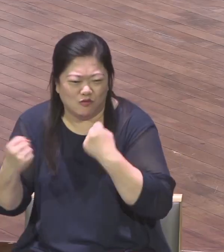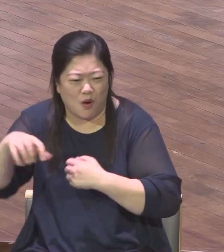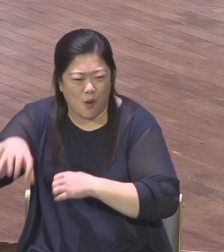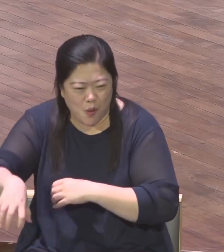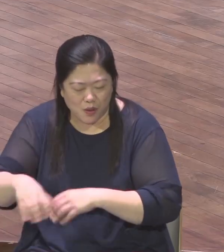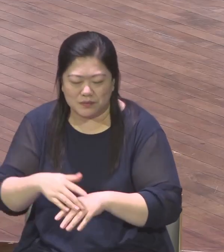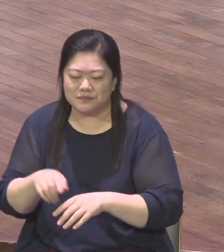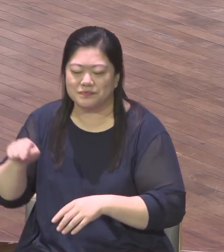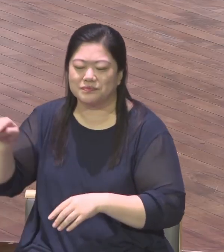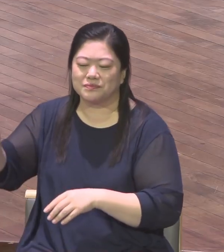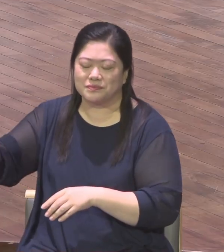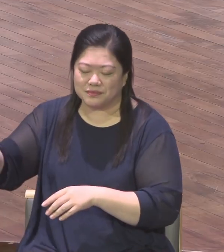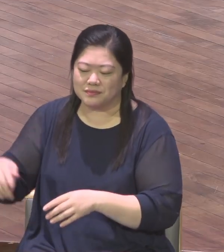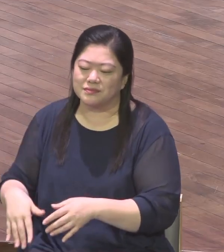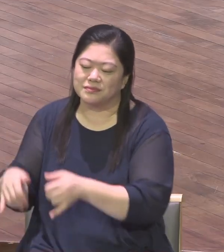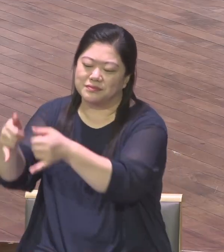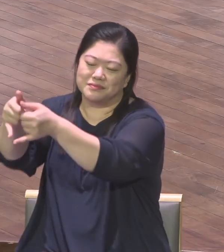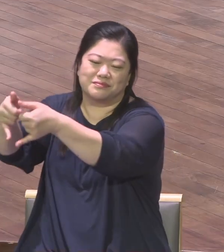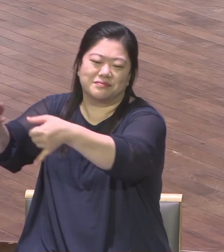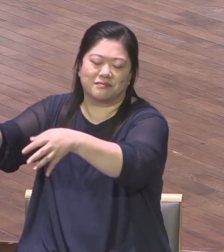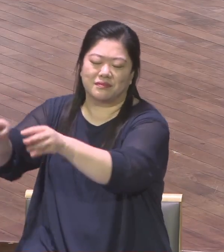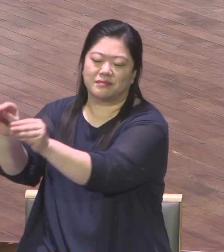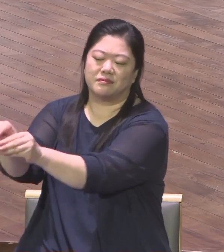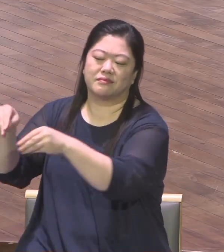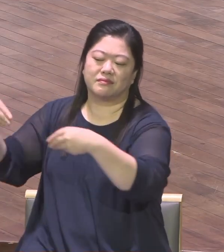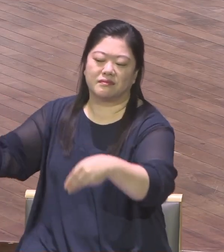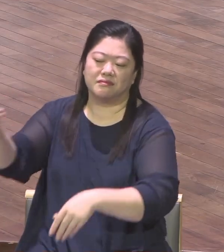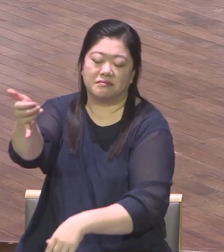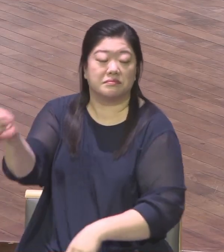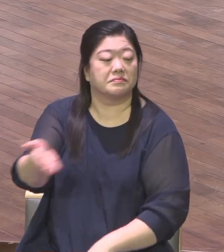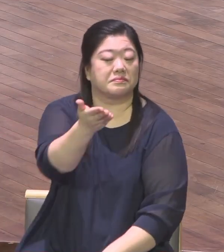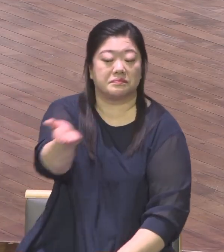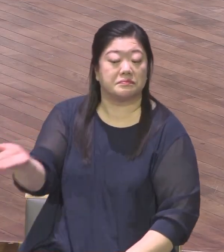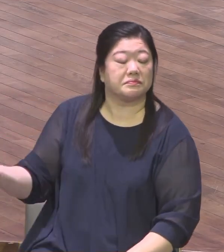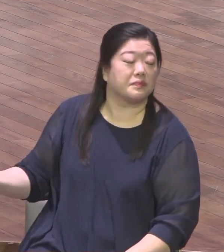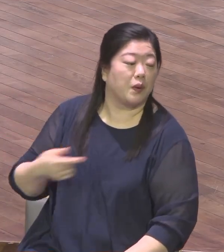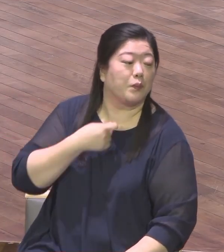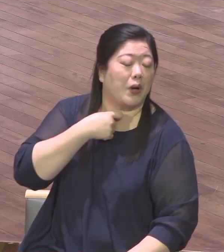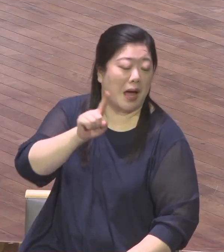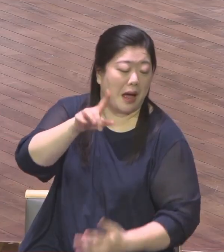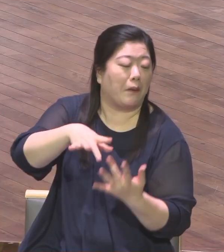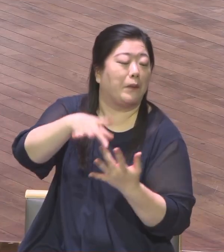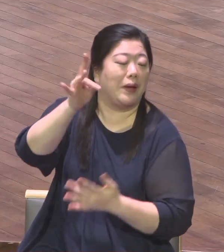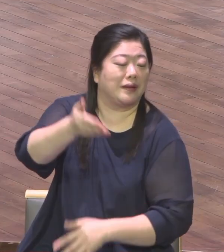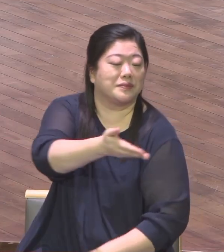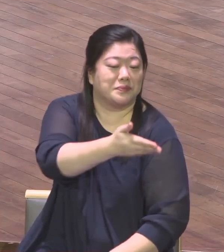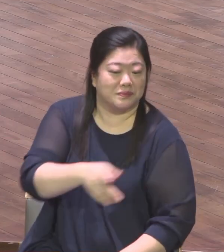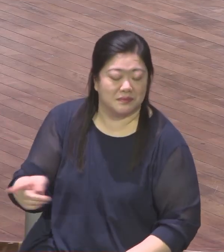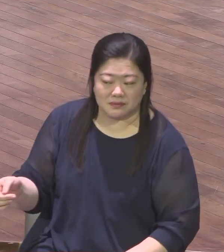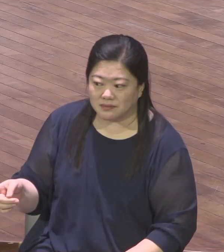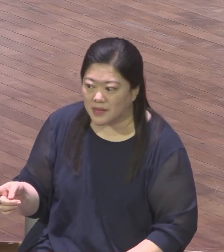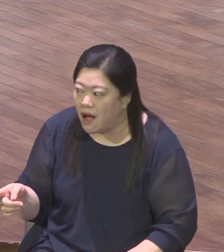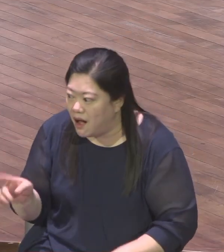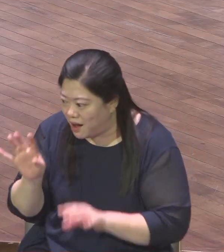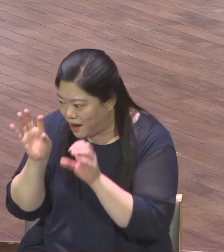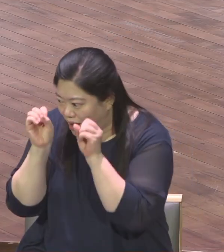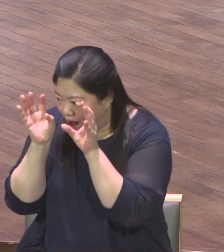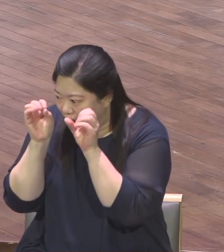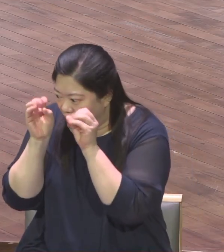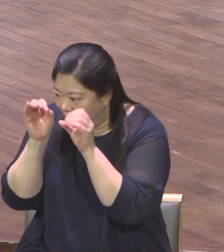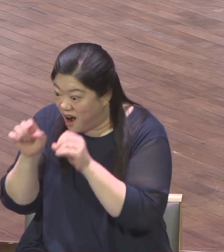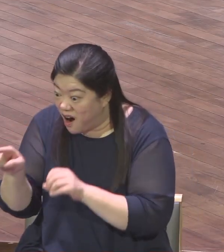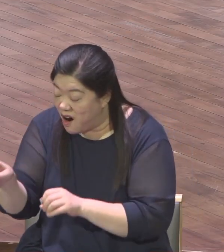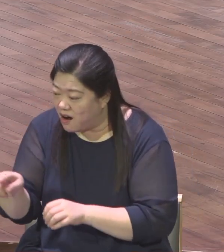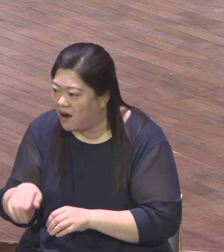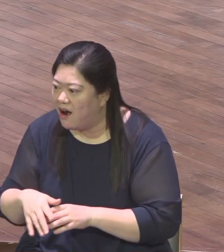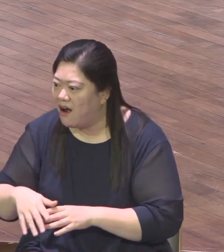하나씩만 가지고 저기는 2개씩 가져가죠. 저 동대문 시장 거니까 2개 가져. 그렇게 이렇게 했더니 이분들이 하나 어느 목사는